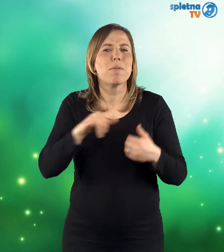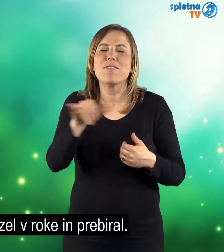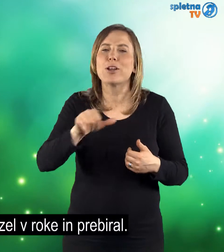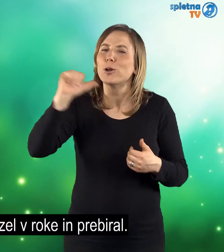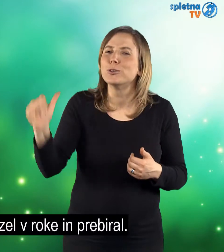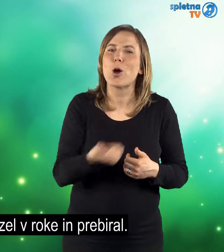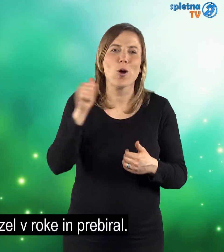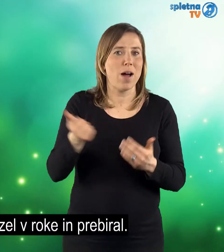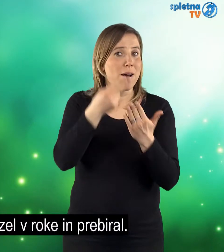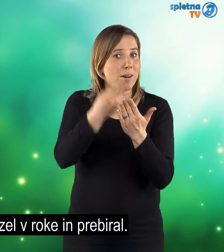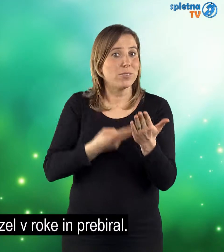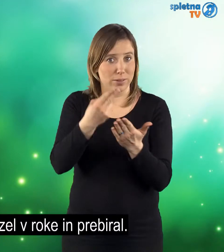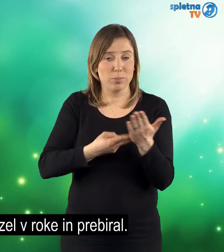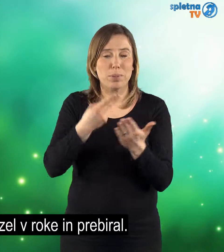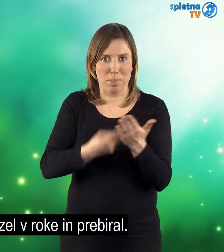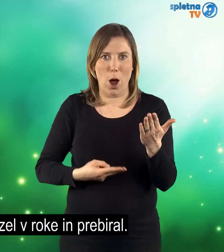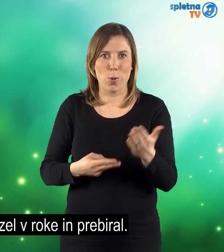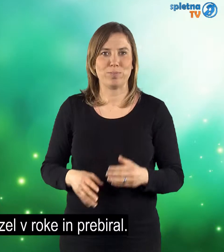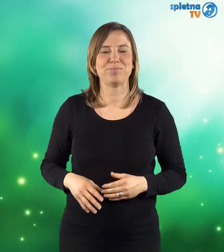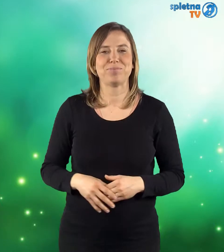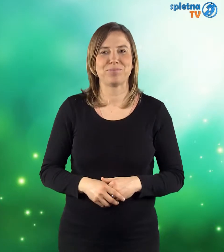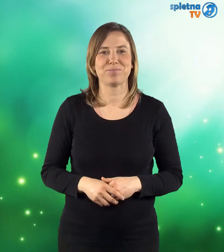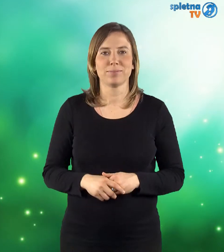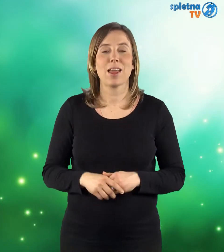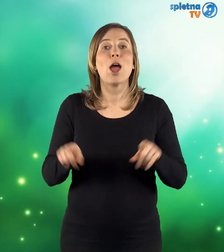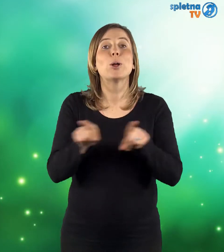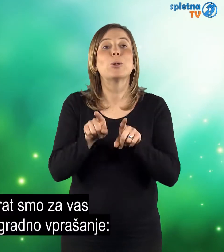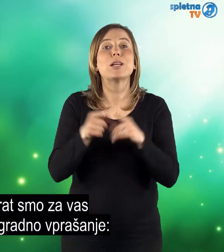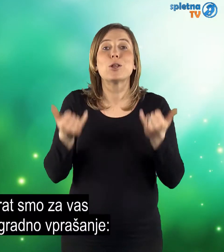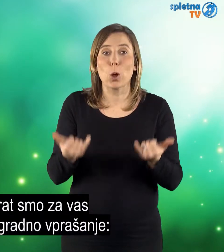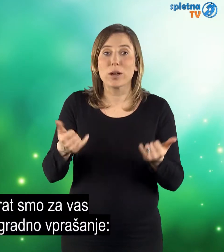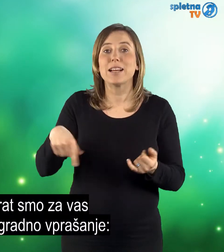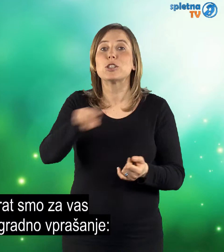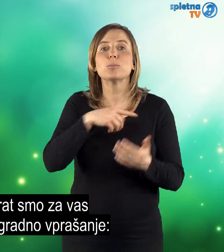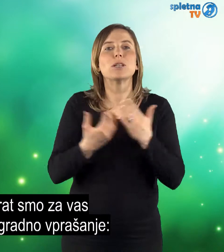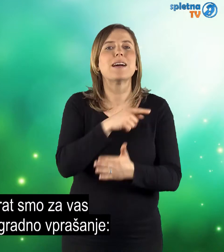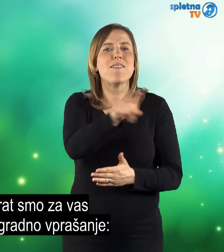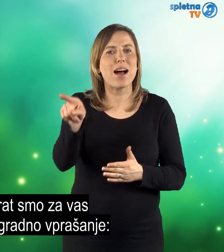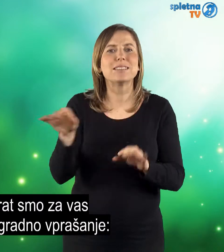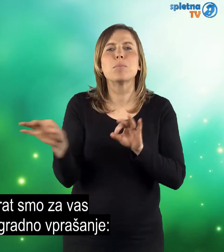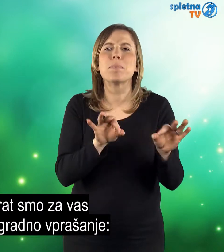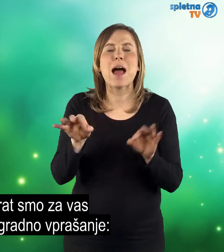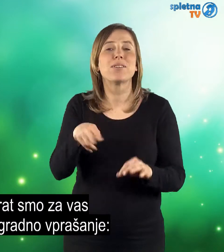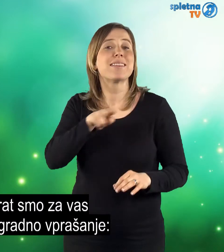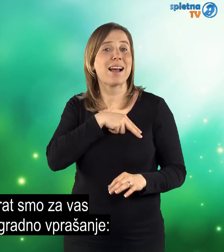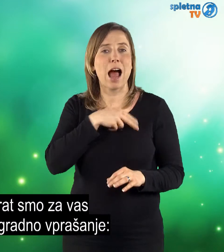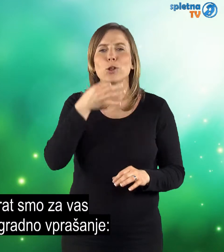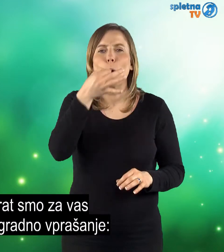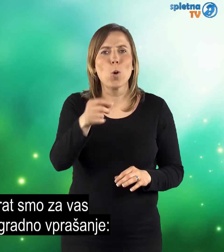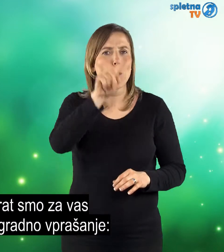vedno znova vzel v roke in prebiral. Tudi tokrat smo za vas pripravili nagradno vprašanje.